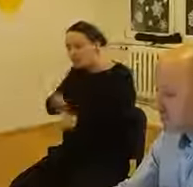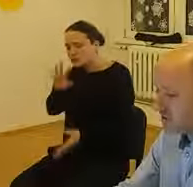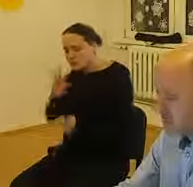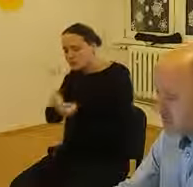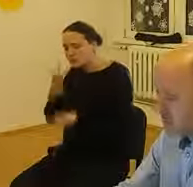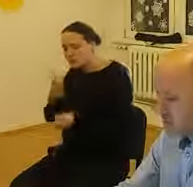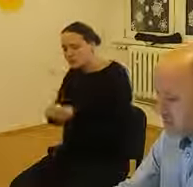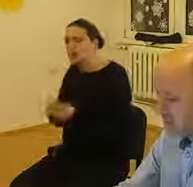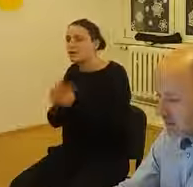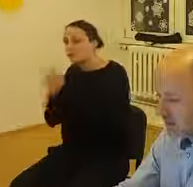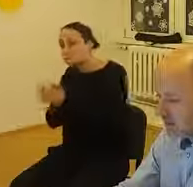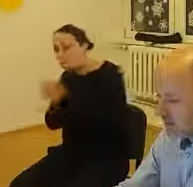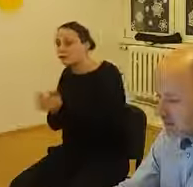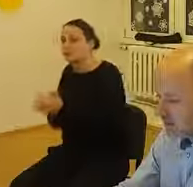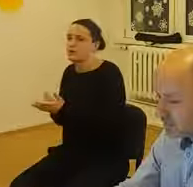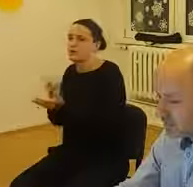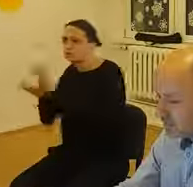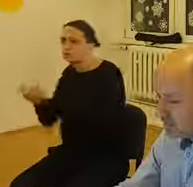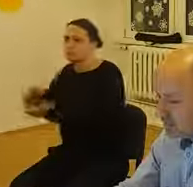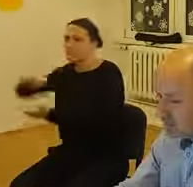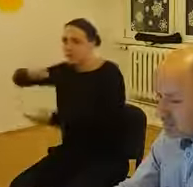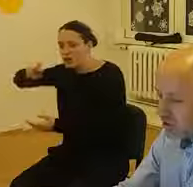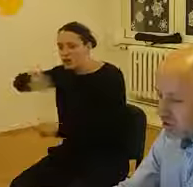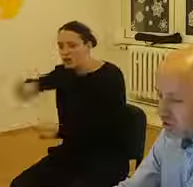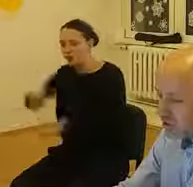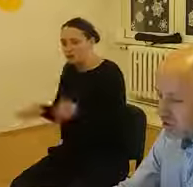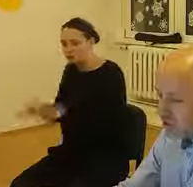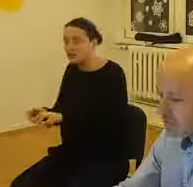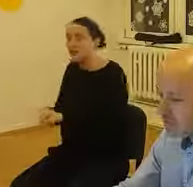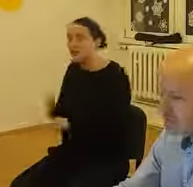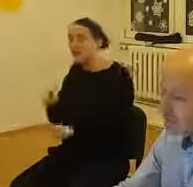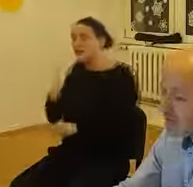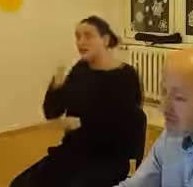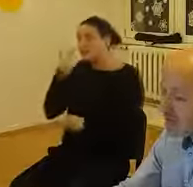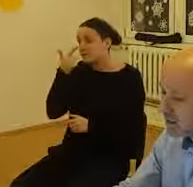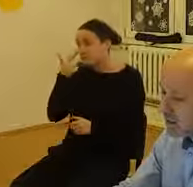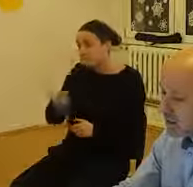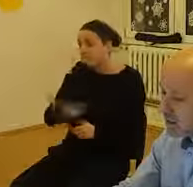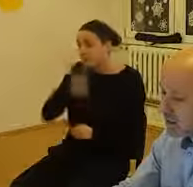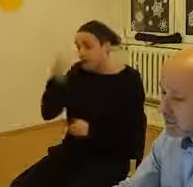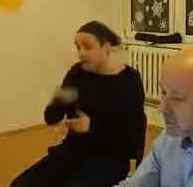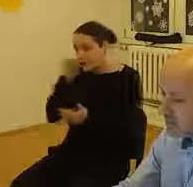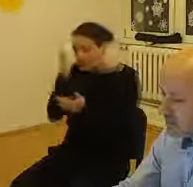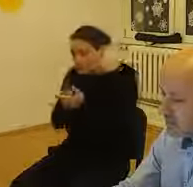pod wnioskiem o utworzenie takiej Rady. I przez te 2,5 roku tak wyglądała